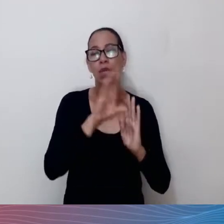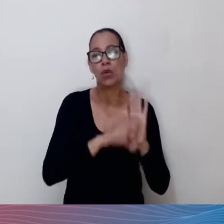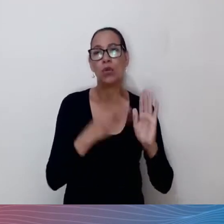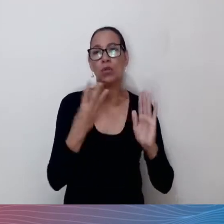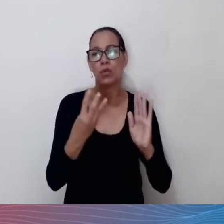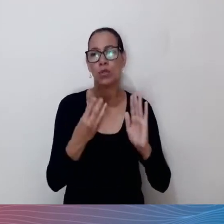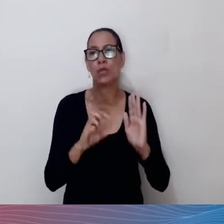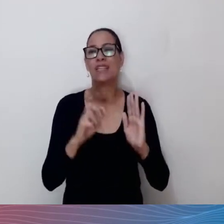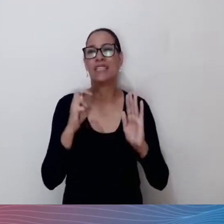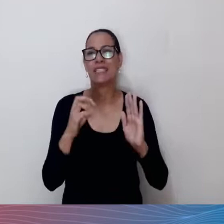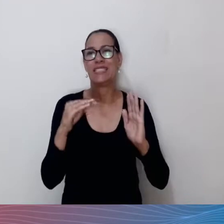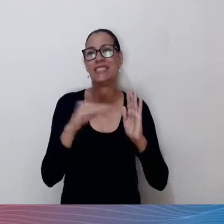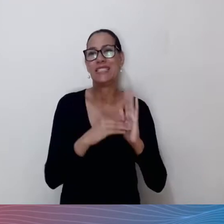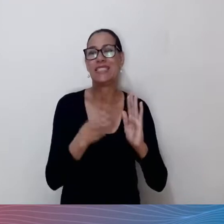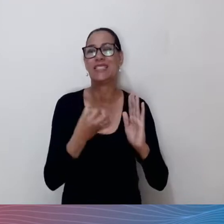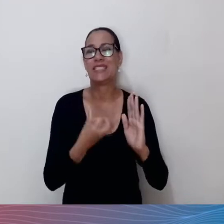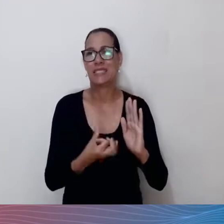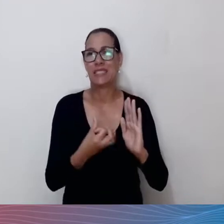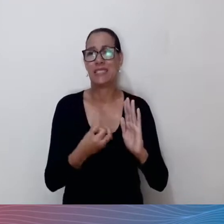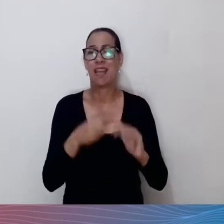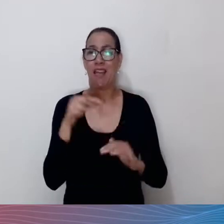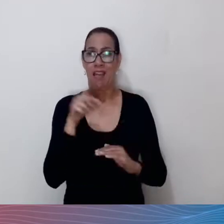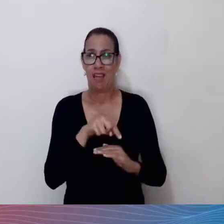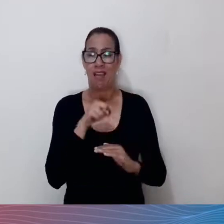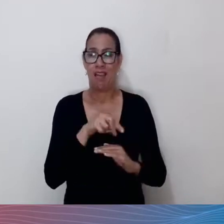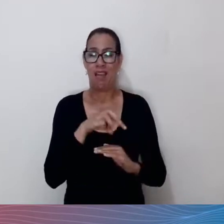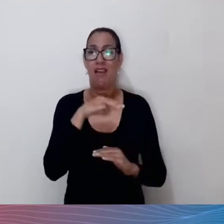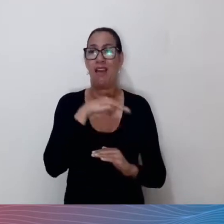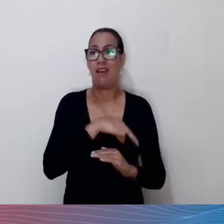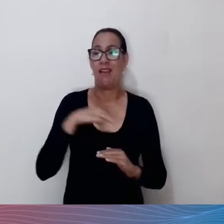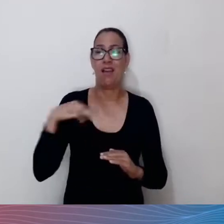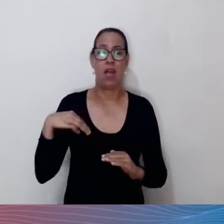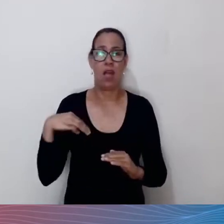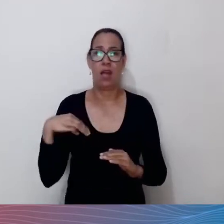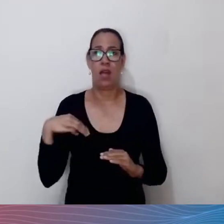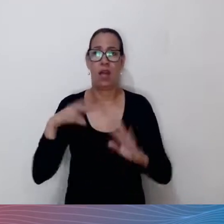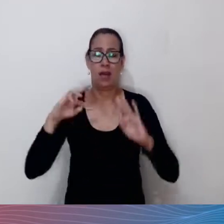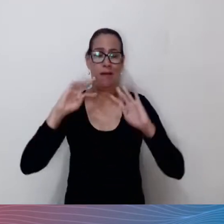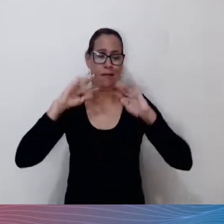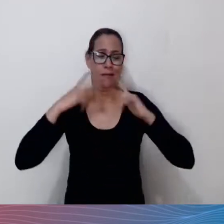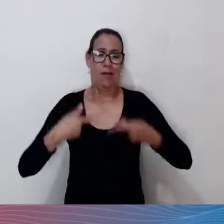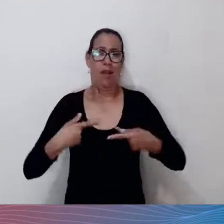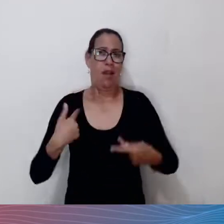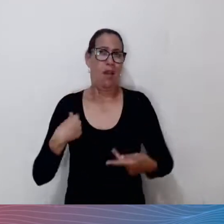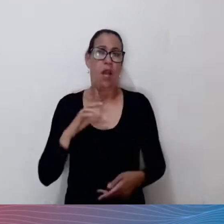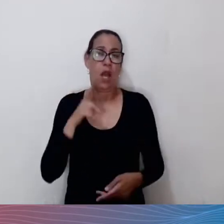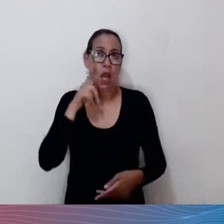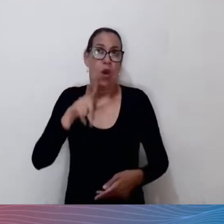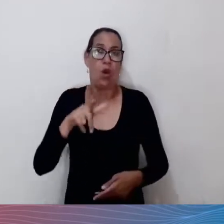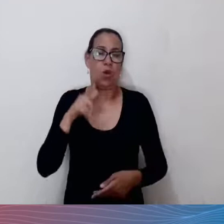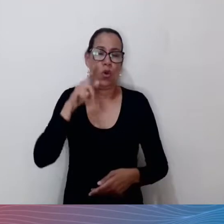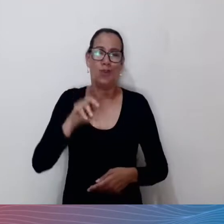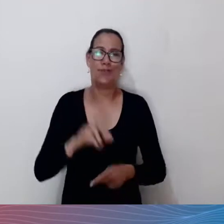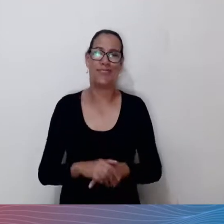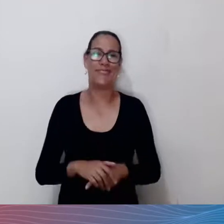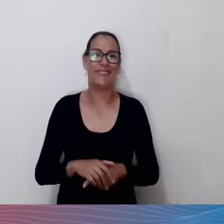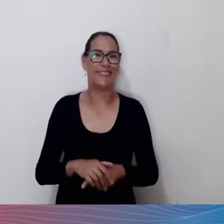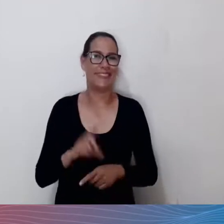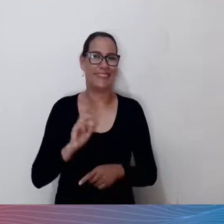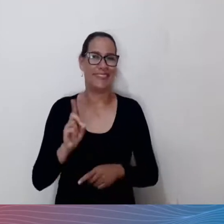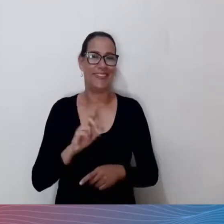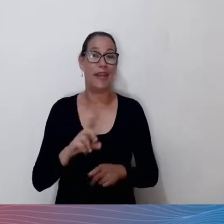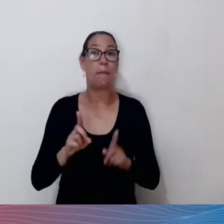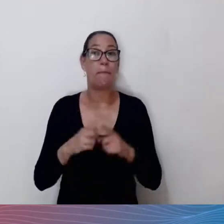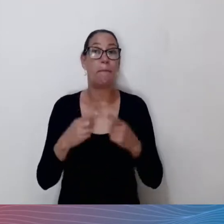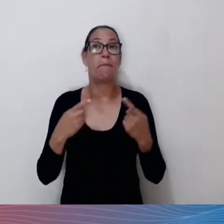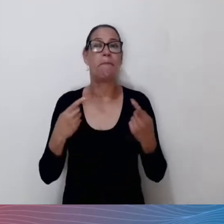não é feito pelos homens capazes, mas feito pelos homens que dependem de Deus, confiam no